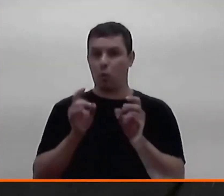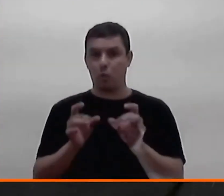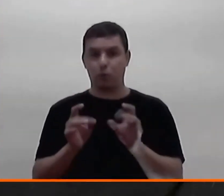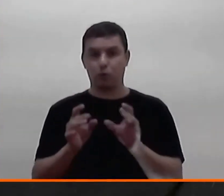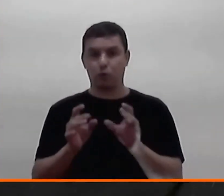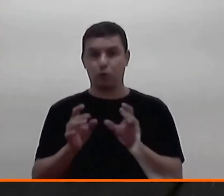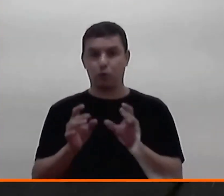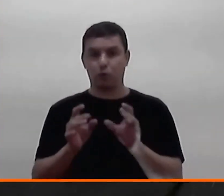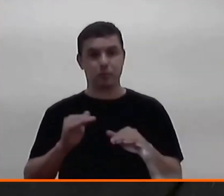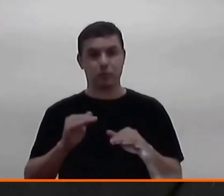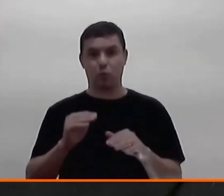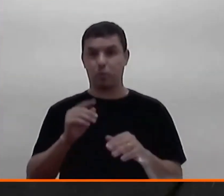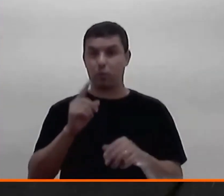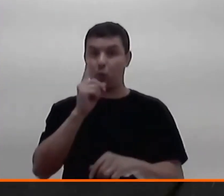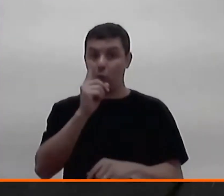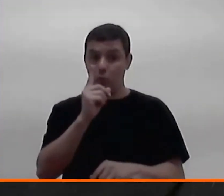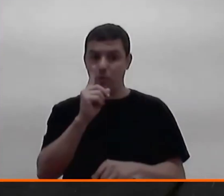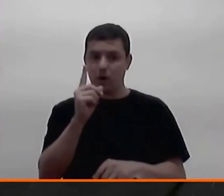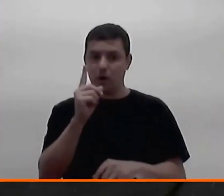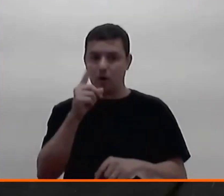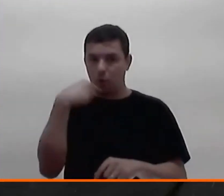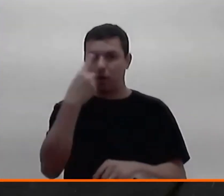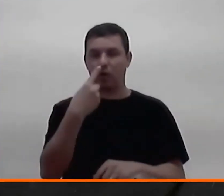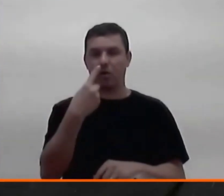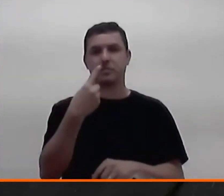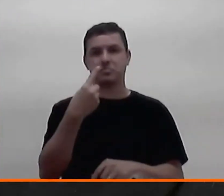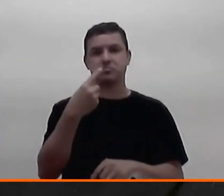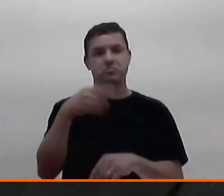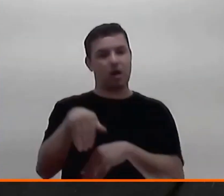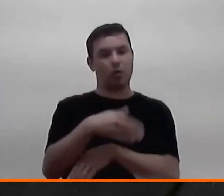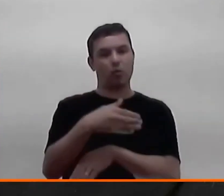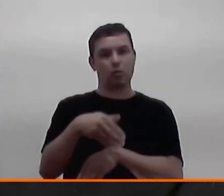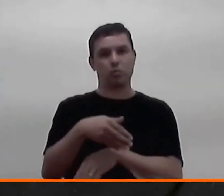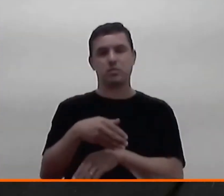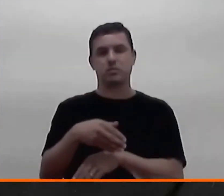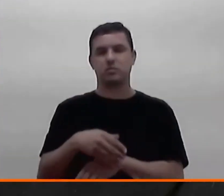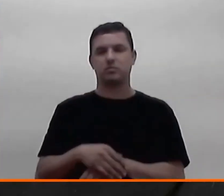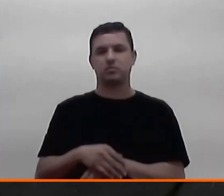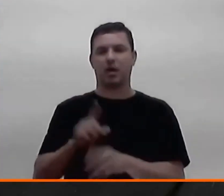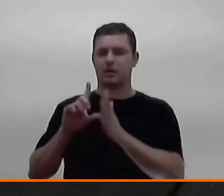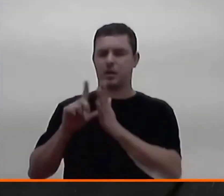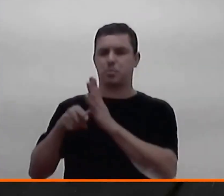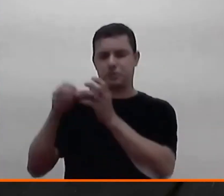por hora? Depois eu explico. CEAP.